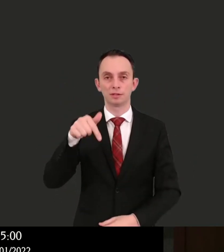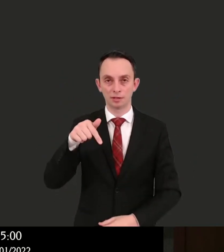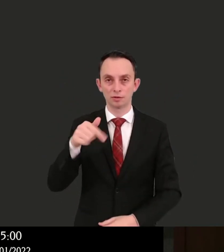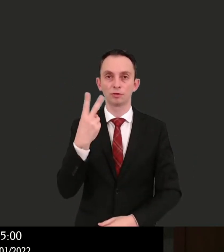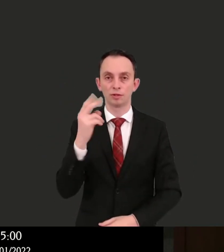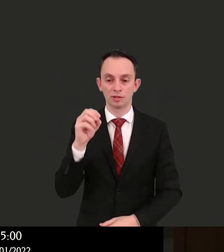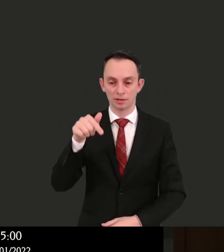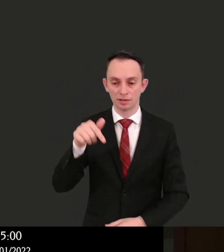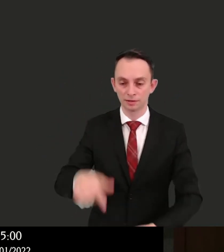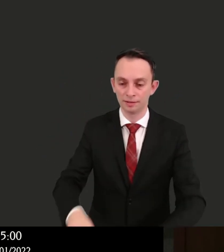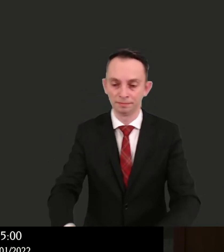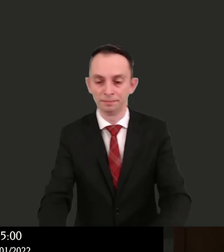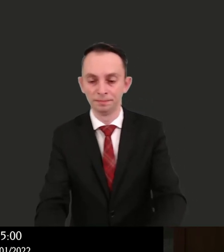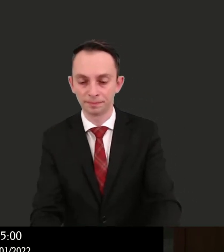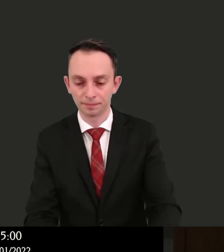207, 207.